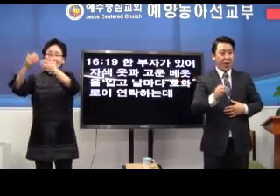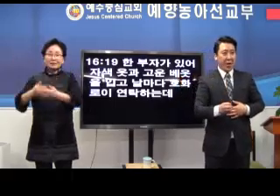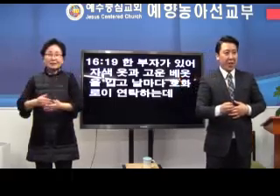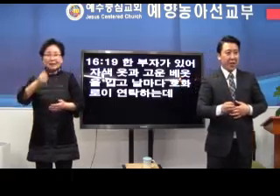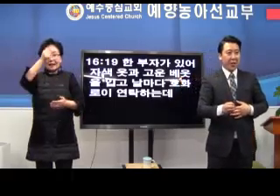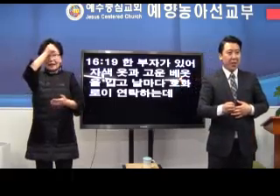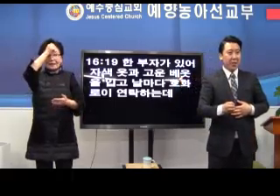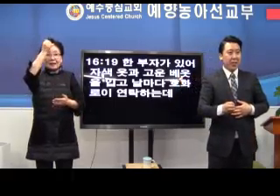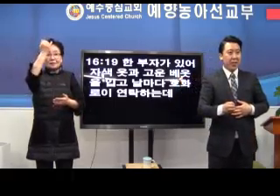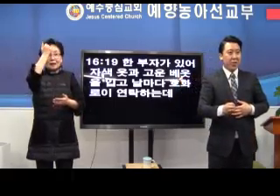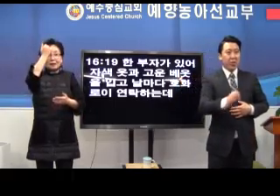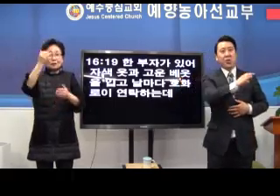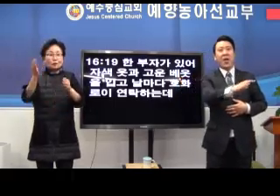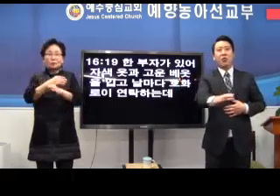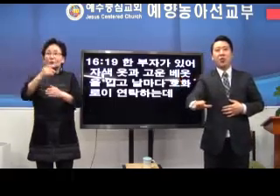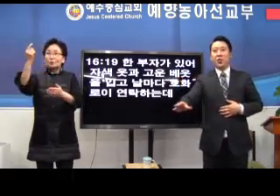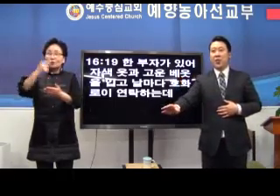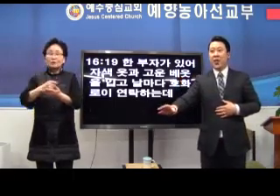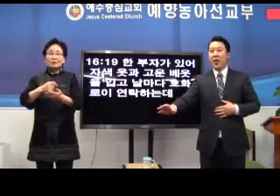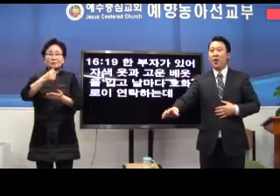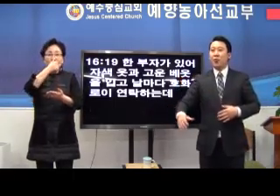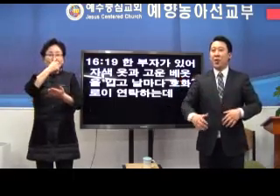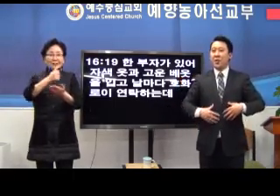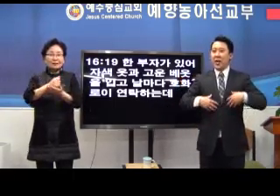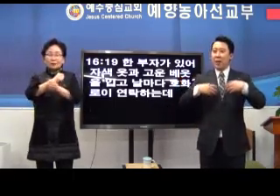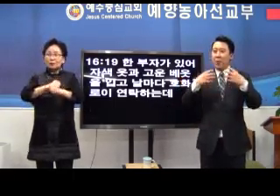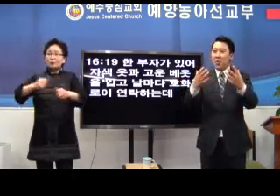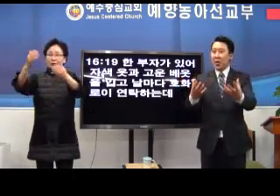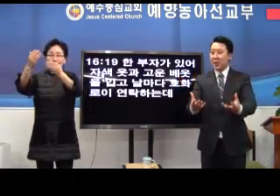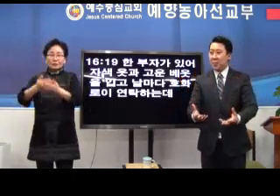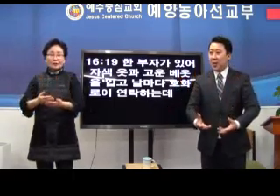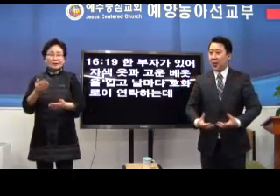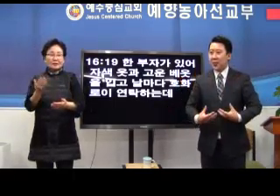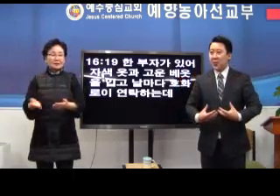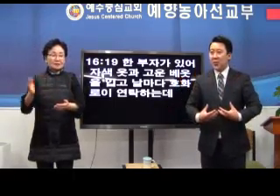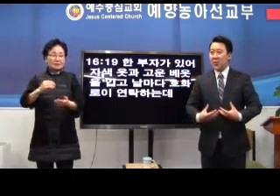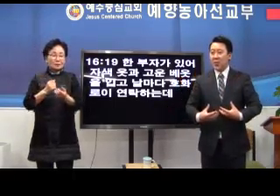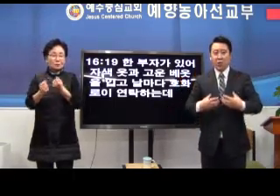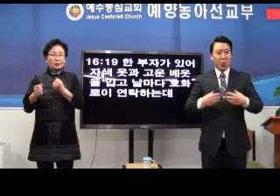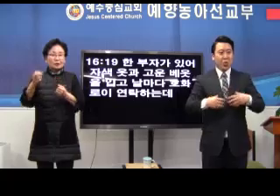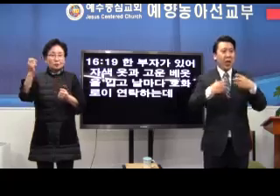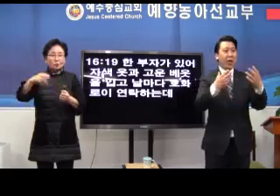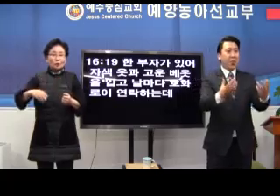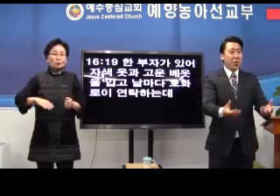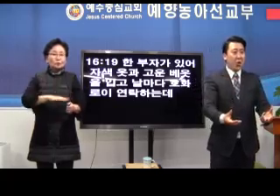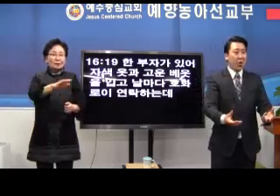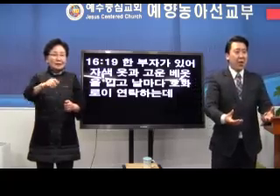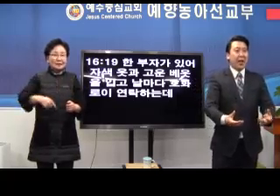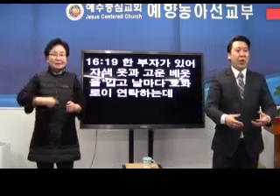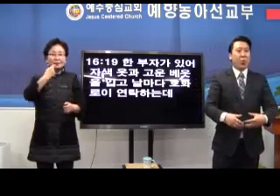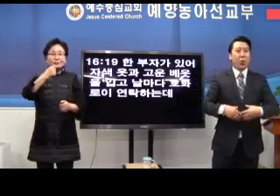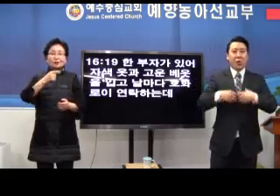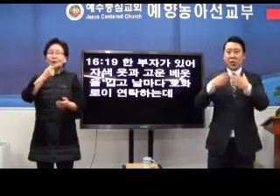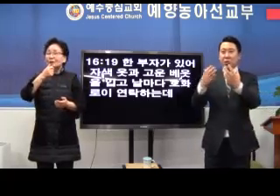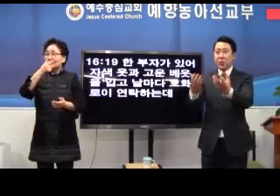원죄 그걸 사해 주셨는데 우리에게는 자범죄가 있단 말이에요. 예수 믿고 살아가면서 나도 모르게 지으는